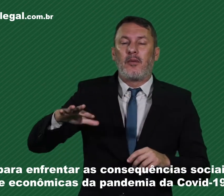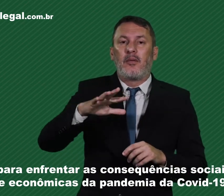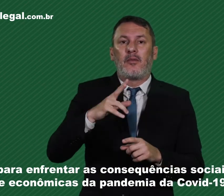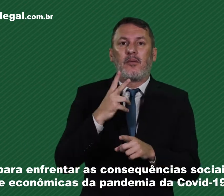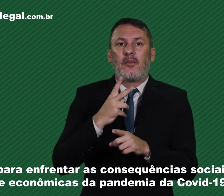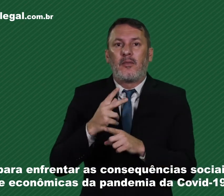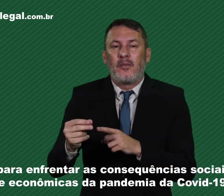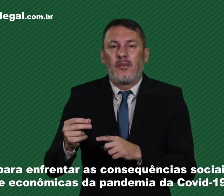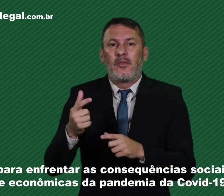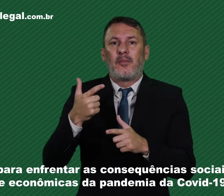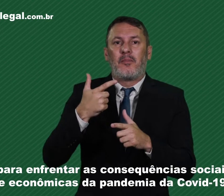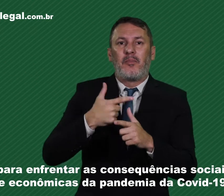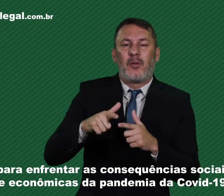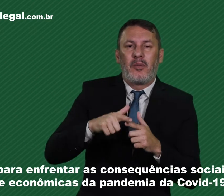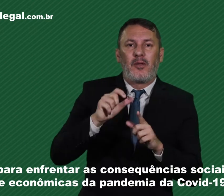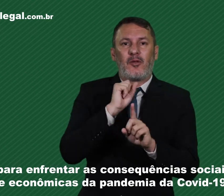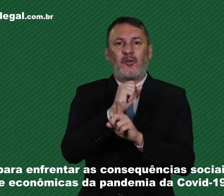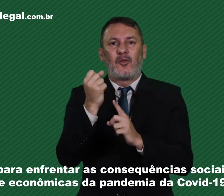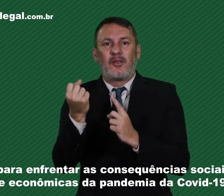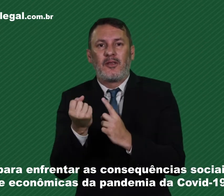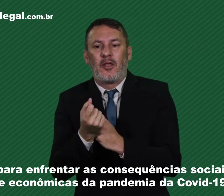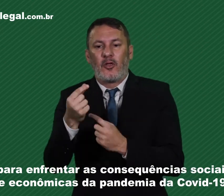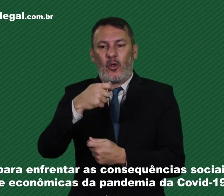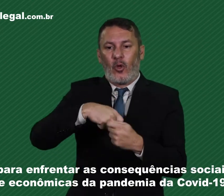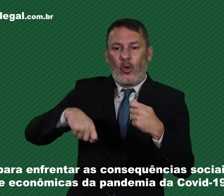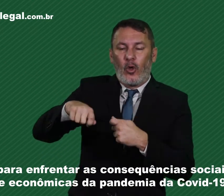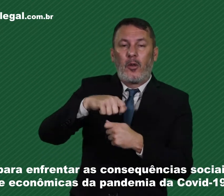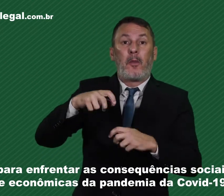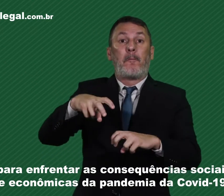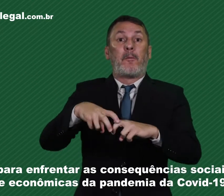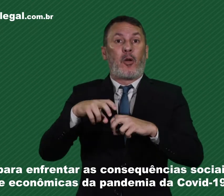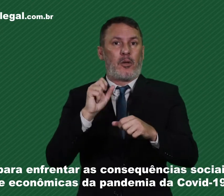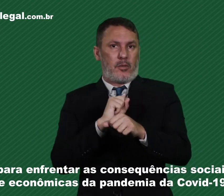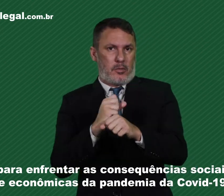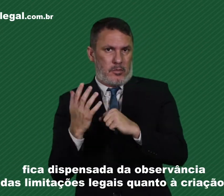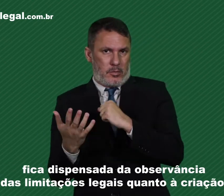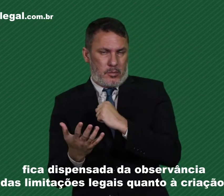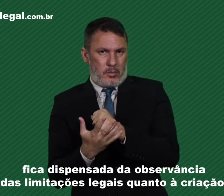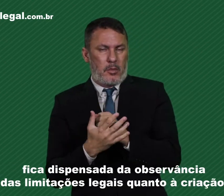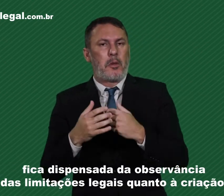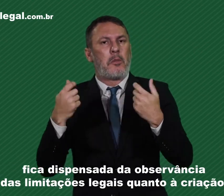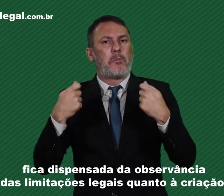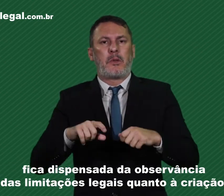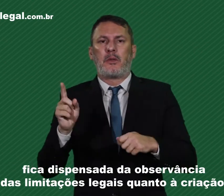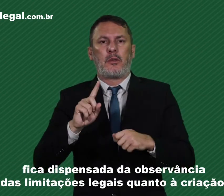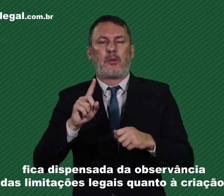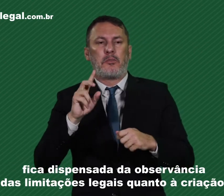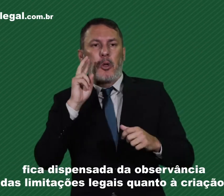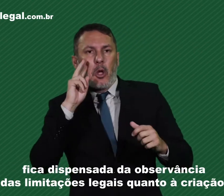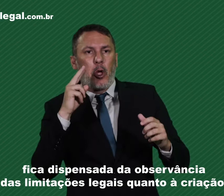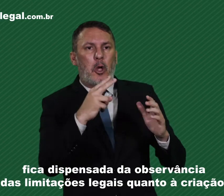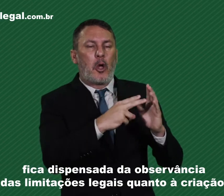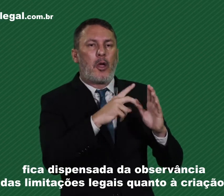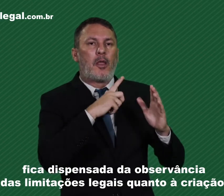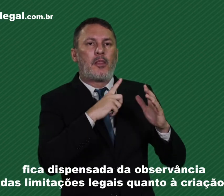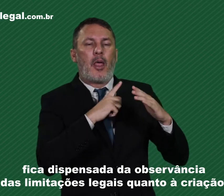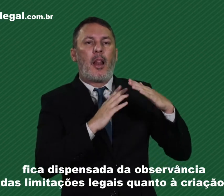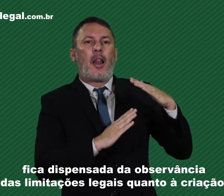as consequências sociais e econômicas da pandemia da cor verde 19 fica dispensada da observância das